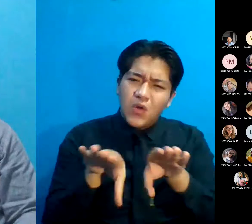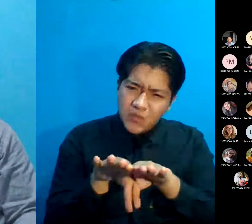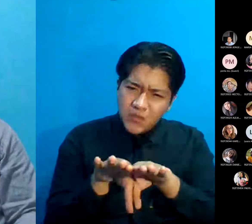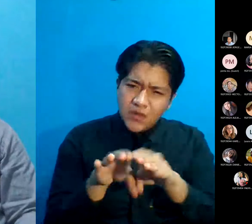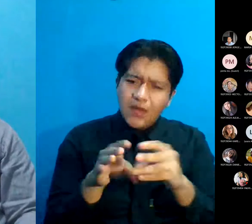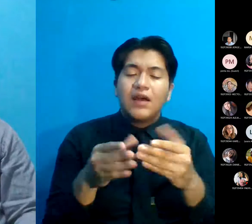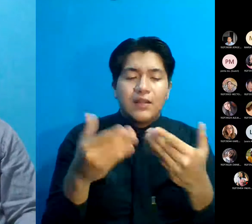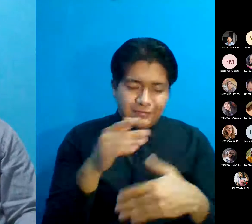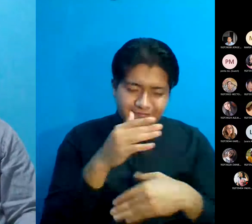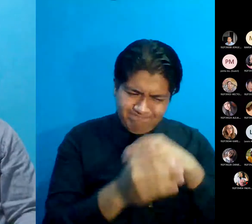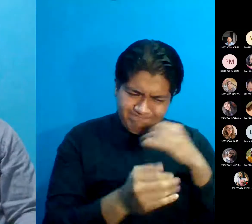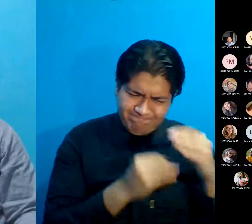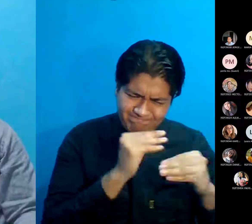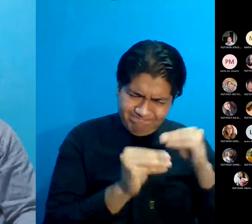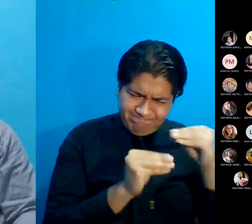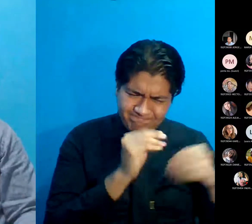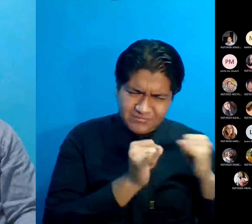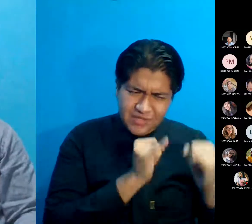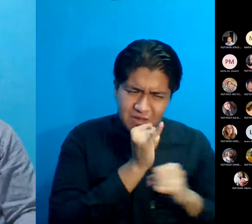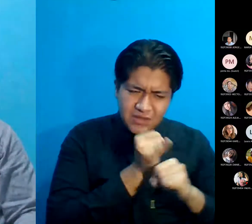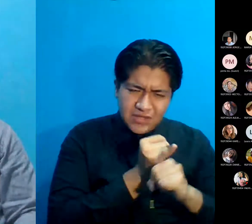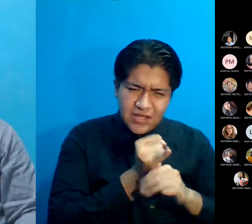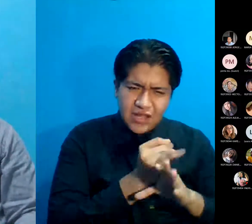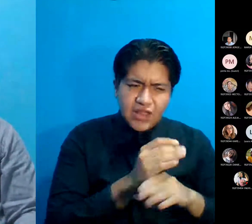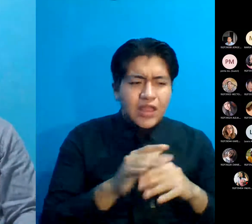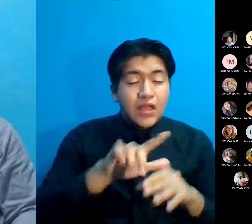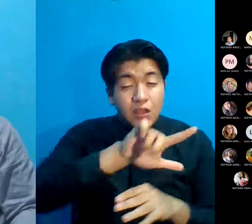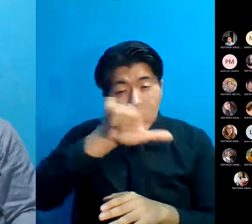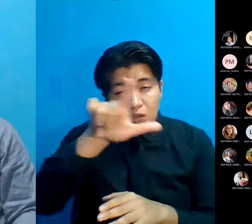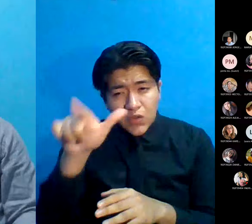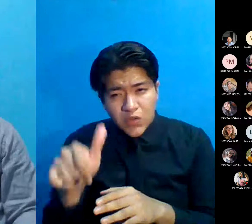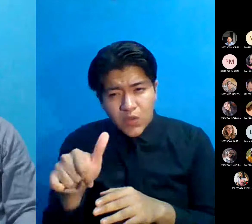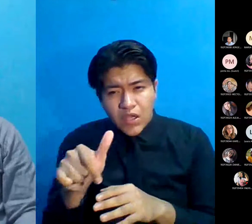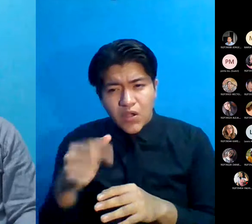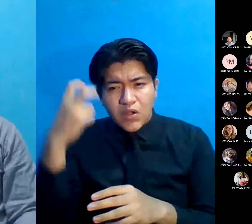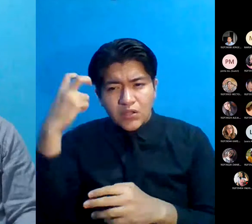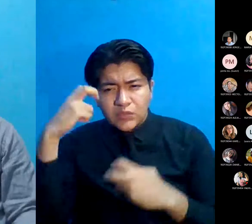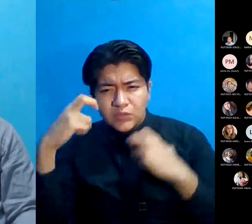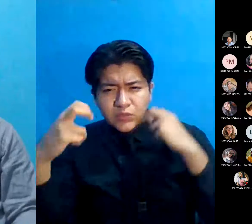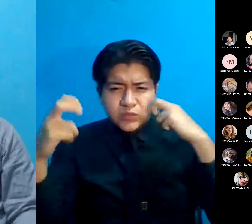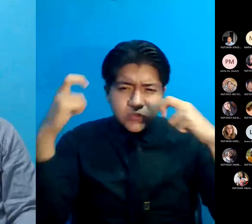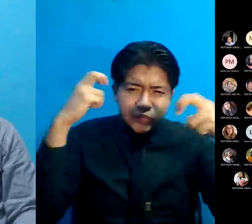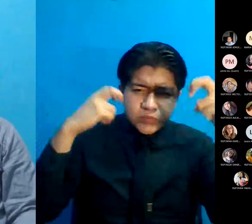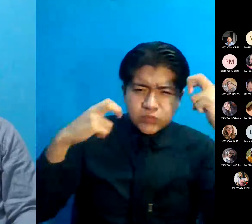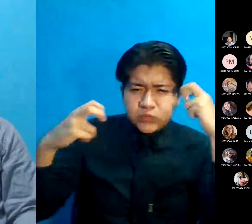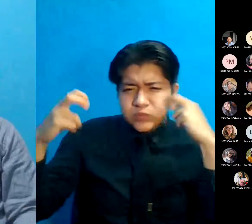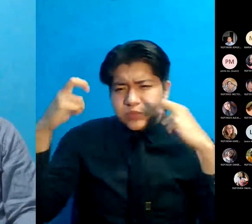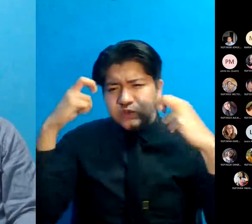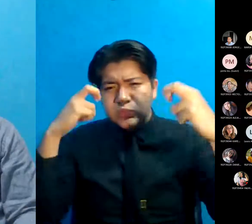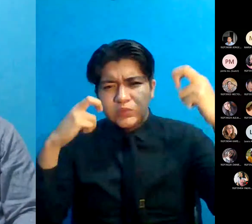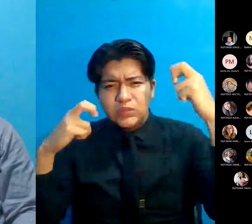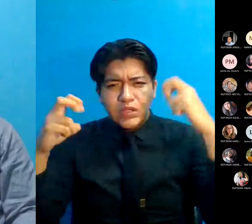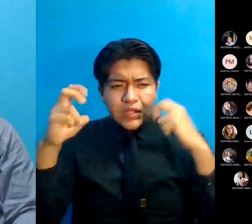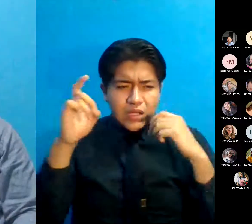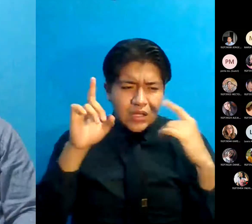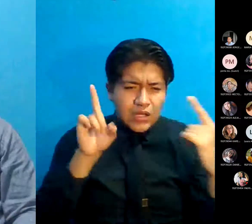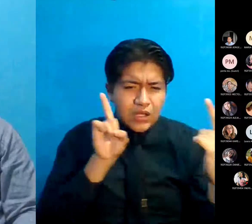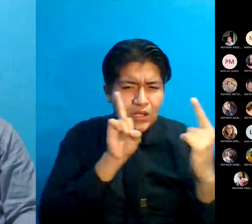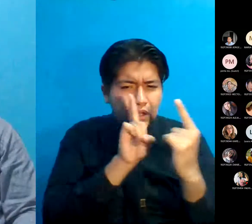escuelas, etc., ¿no? Posteriormente, ahí en esos viajes que hace Gallaudet se encuentra con Laurent